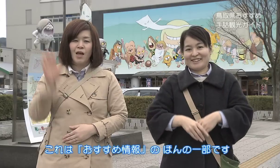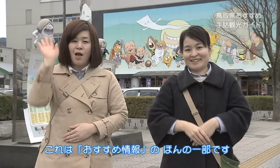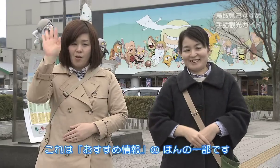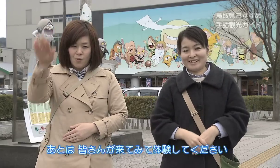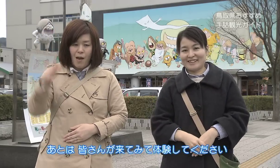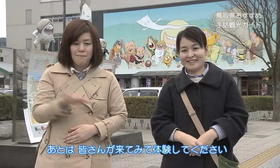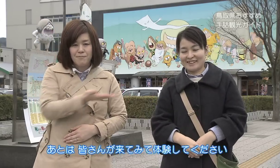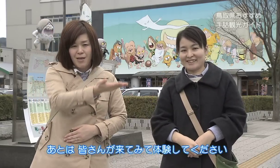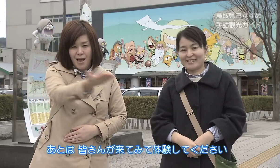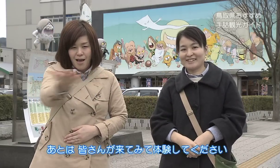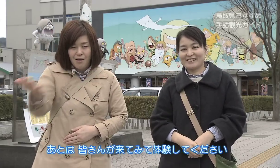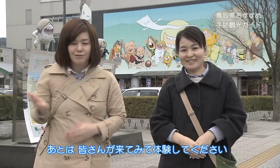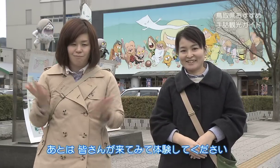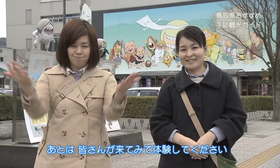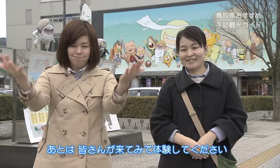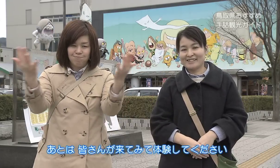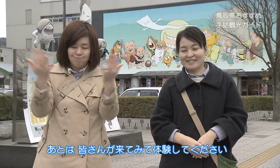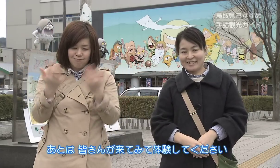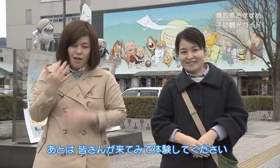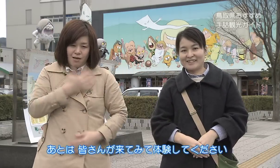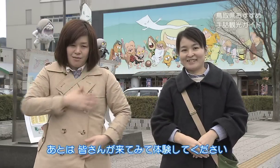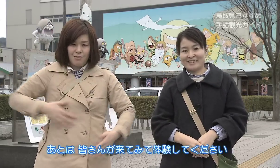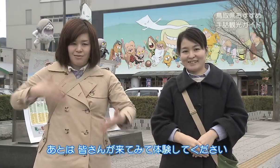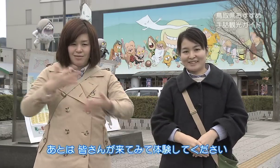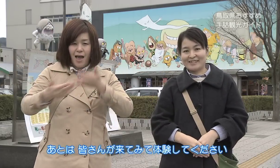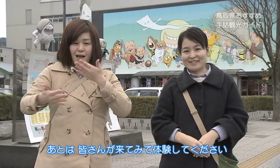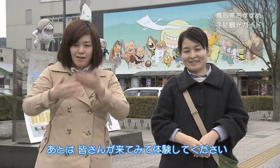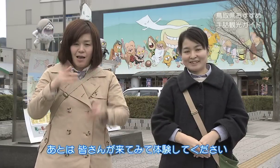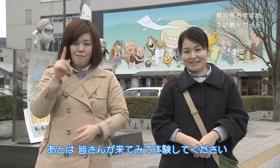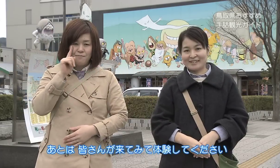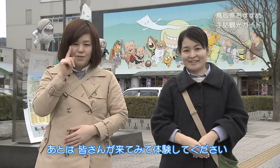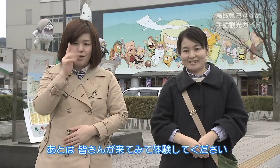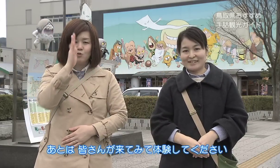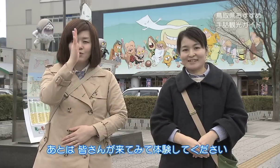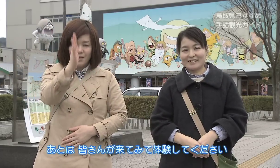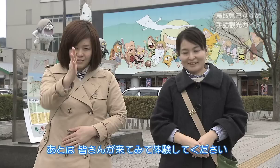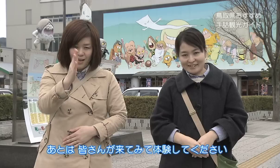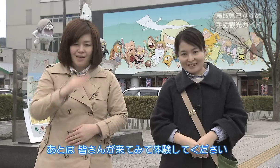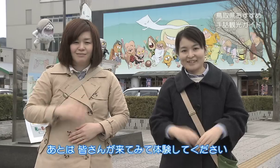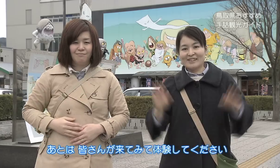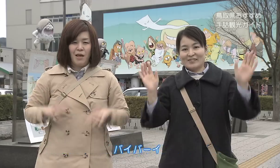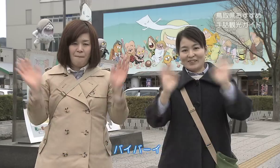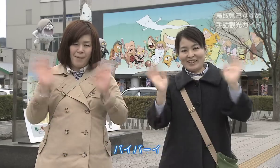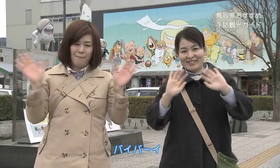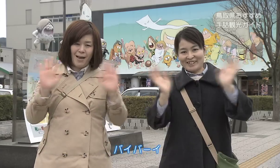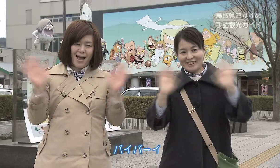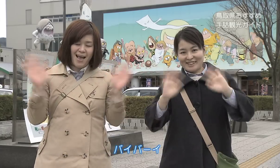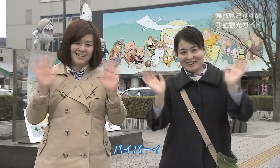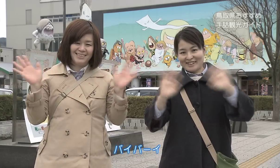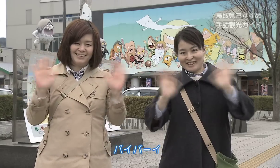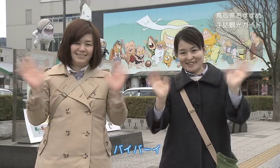ですあとは皆さんが来てみて体験してくださいバイ